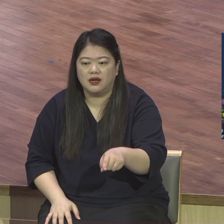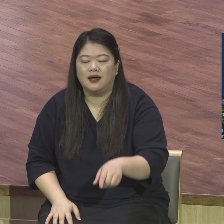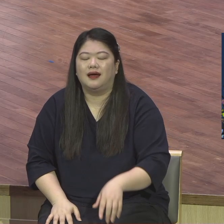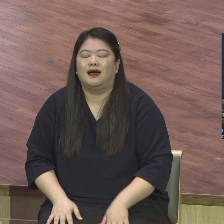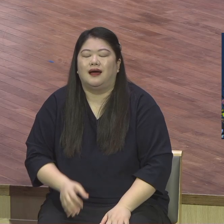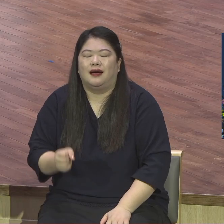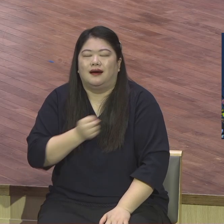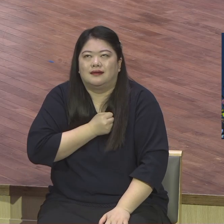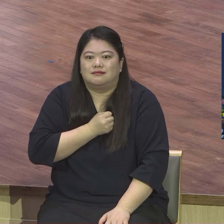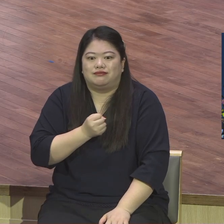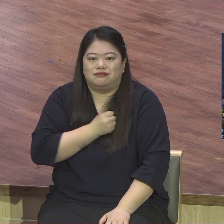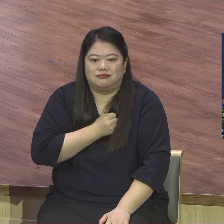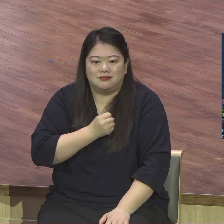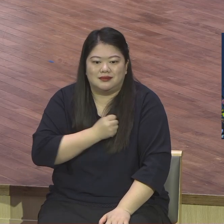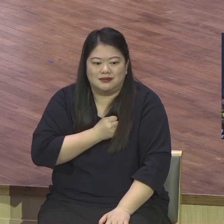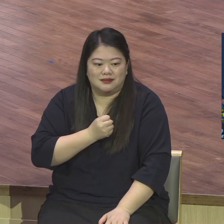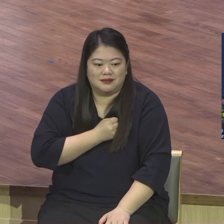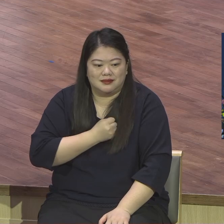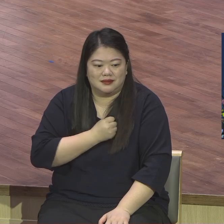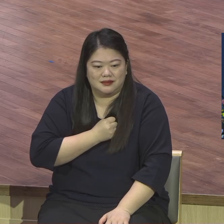사도 바울은